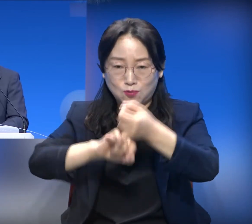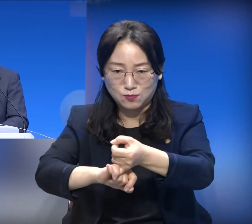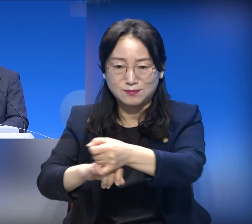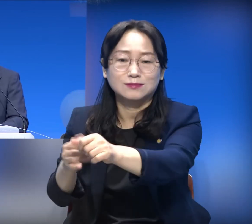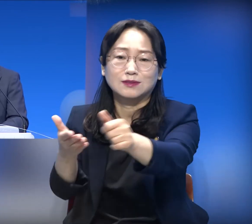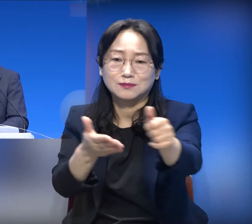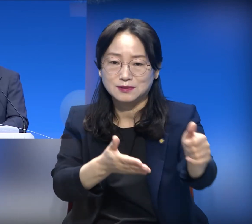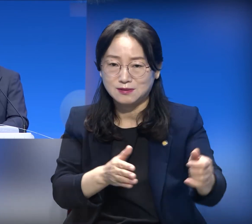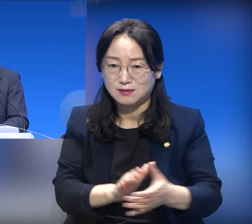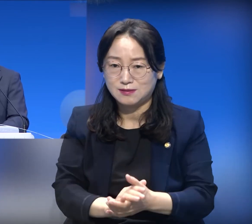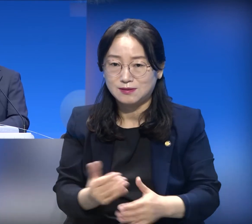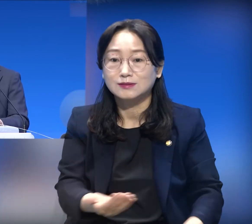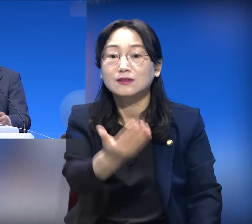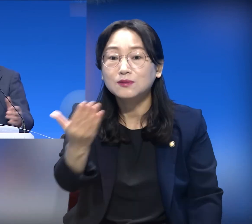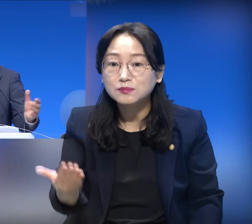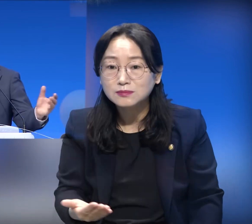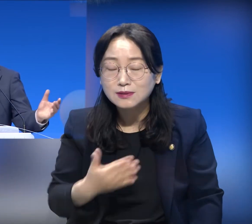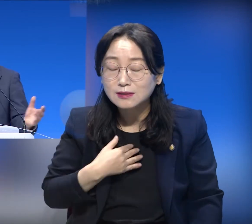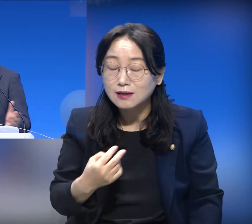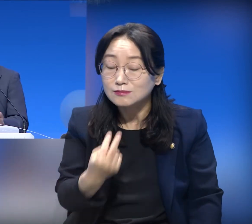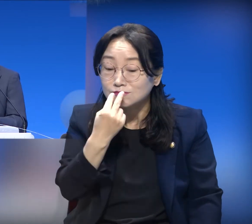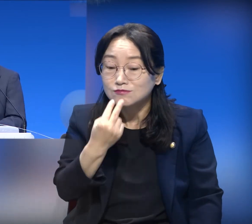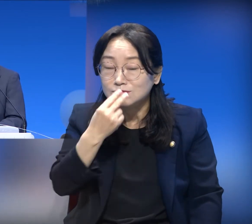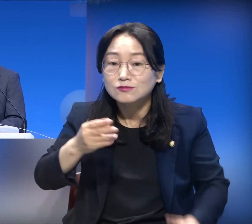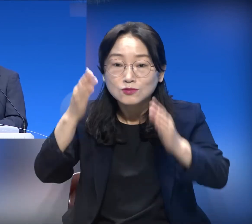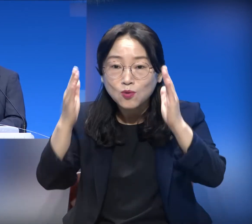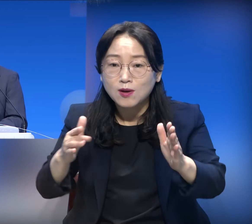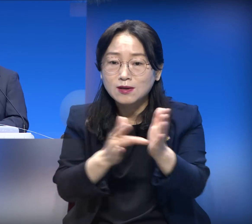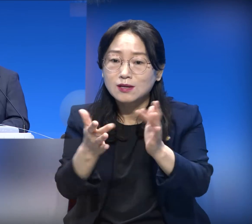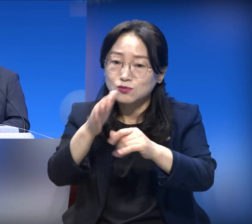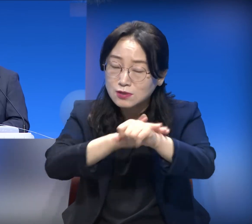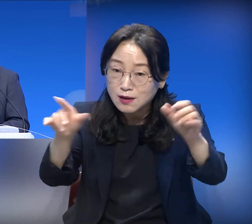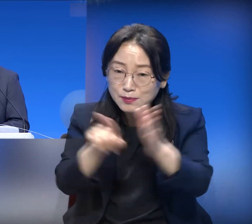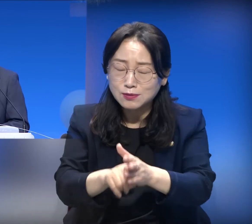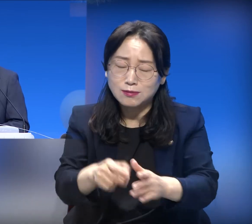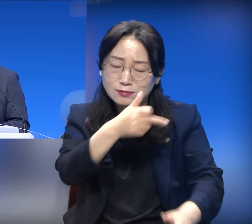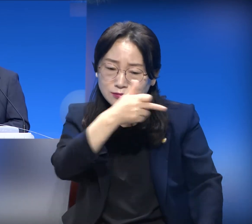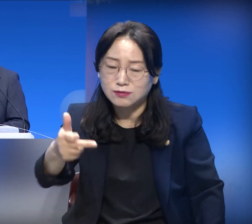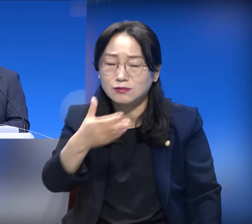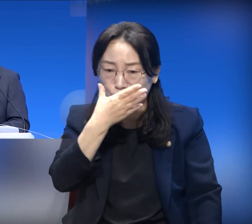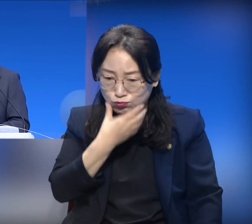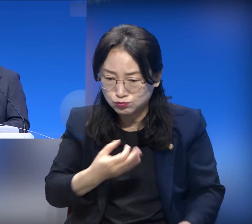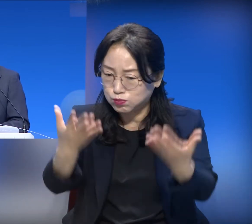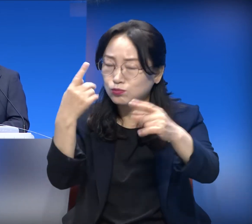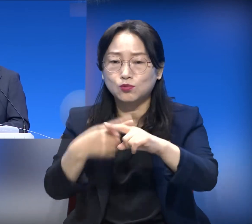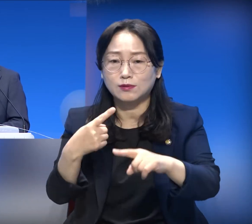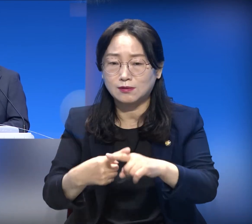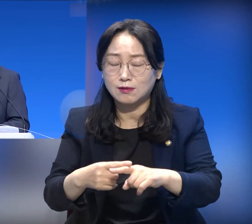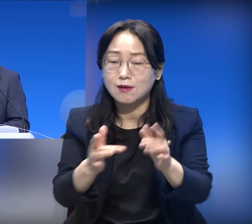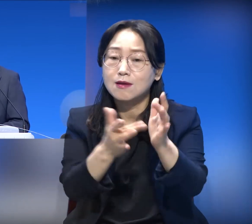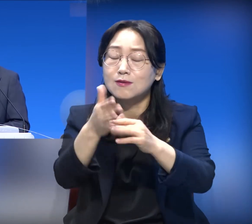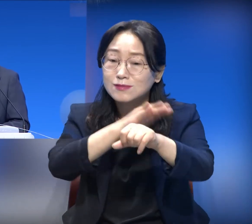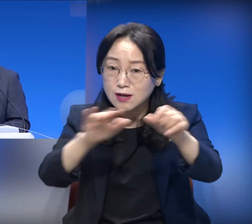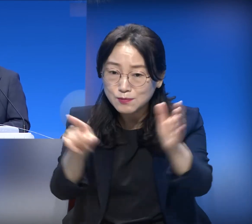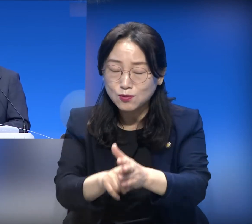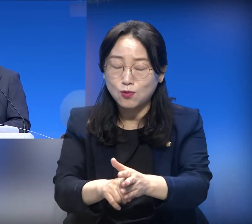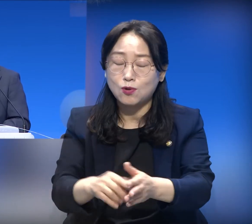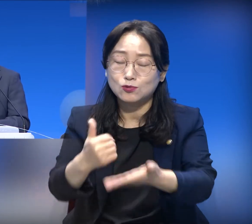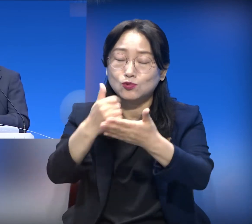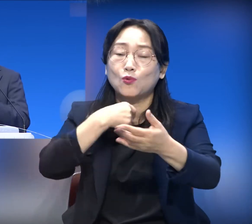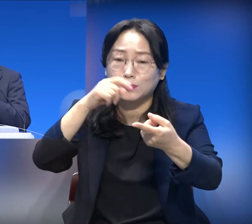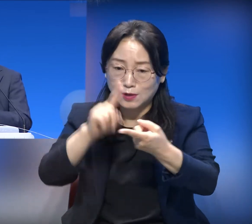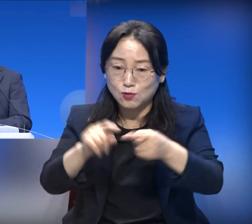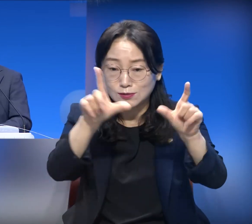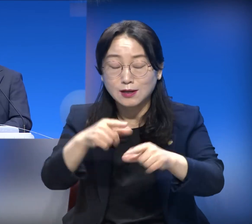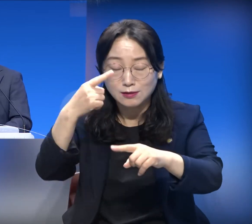바랍니다. 여러분, 내가 살아 숨쉬는 동안 예수 잘 믿는 것보다 더 큰 축복이 없습니다. 예수 잘 믿고 주의 뜻대로 살다가